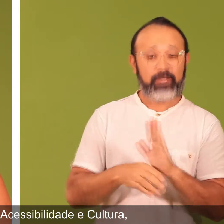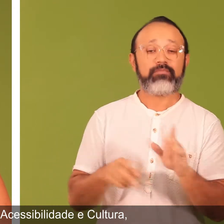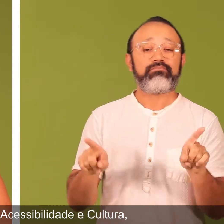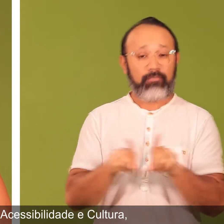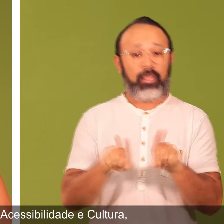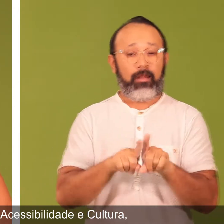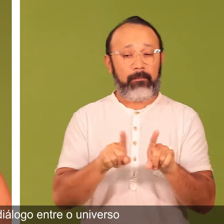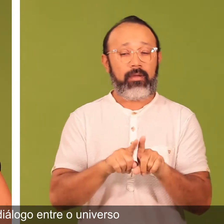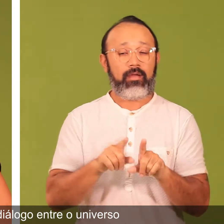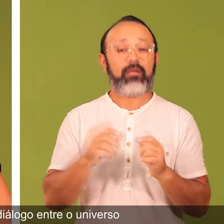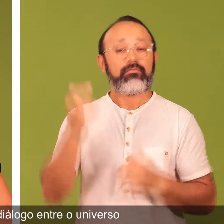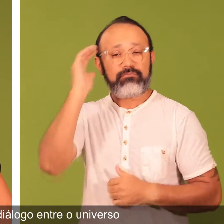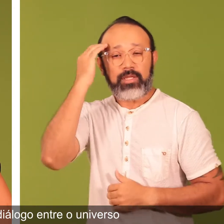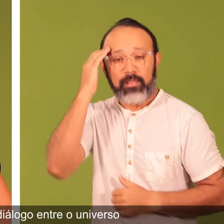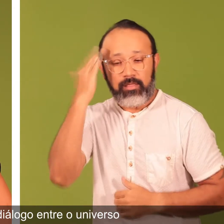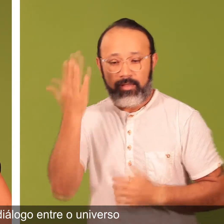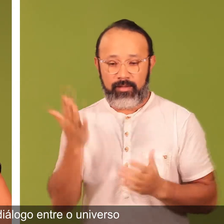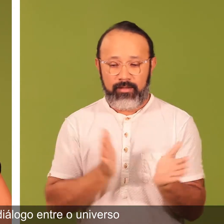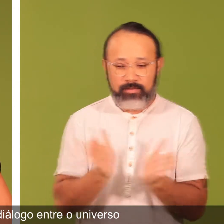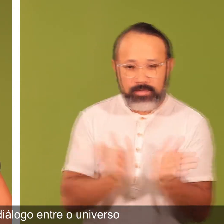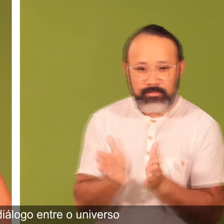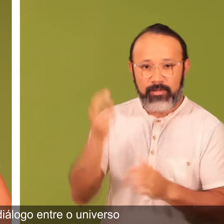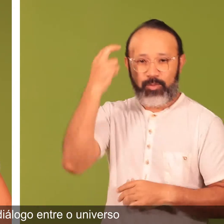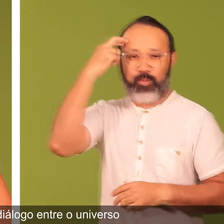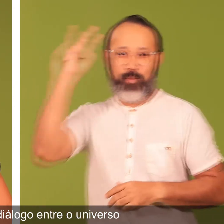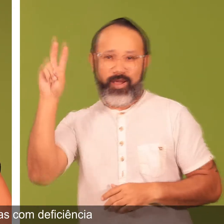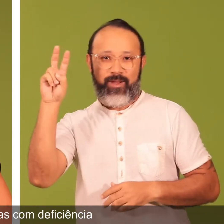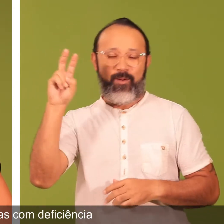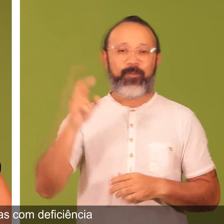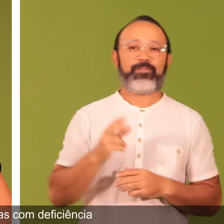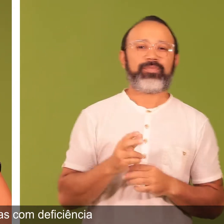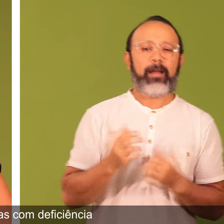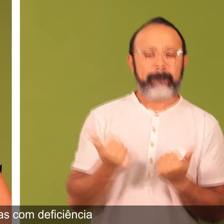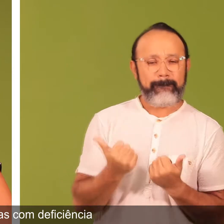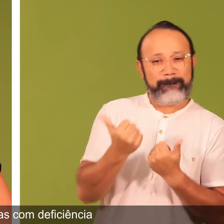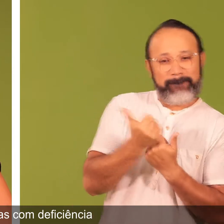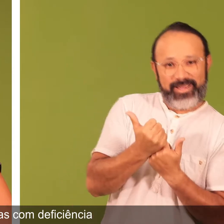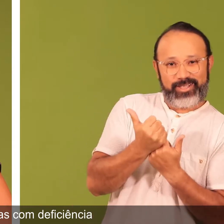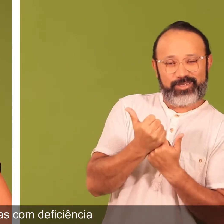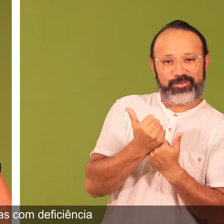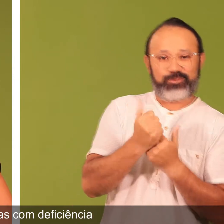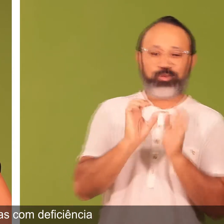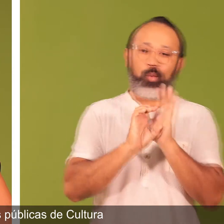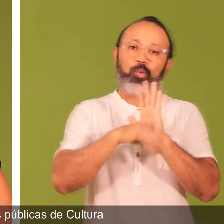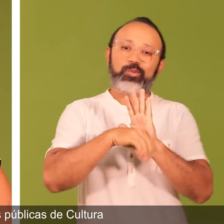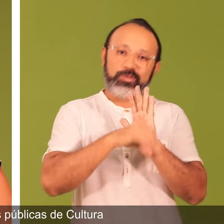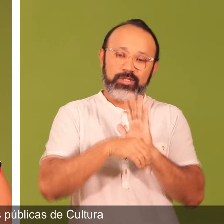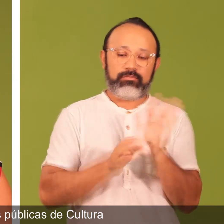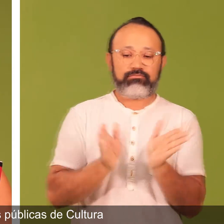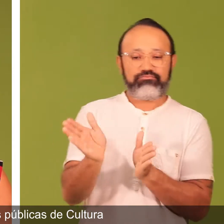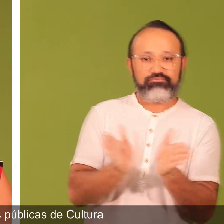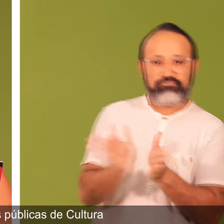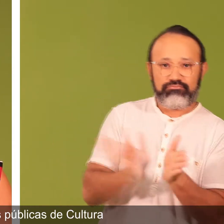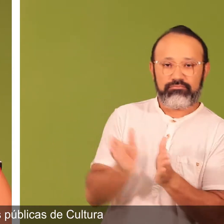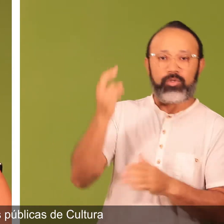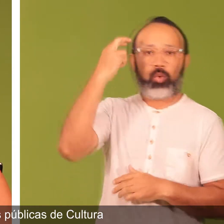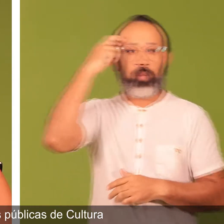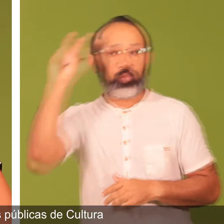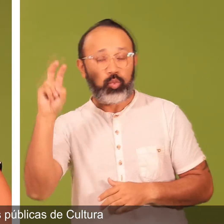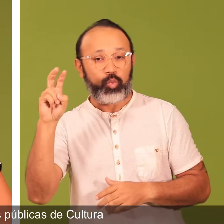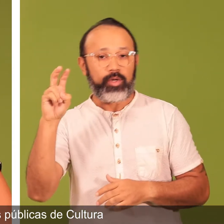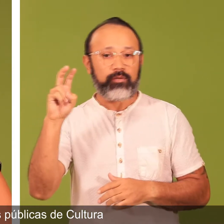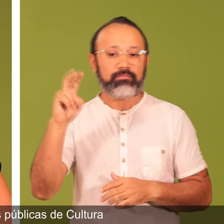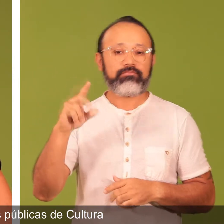e cultura estabelecendo diálogo entre o universo das pessoas com deficiência e as políticas